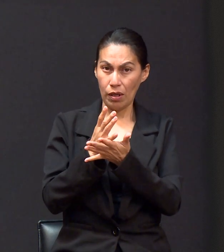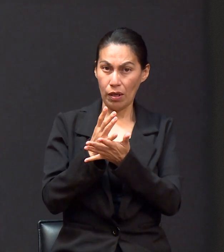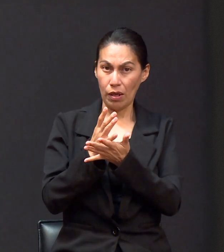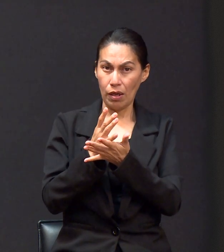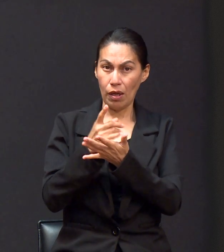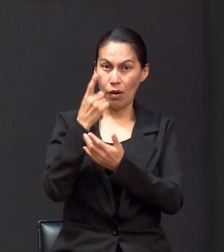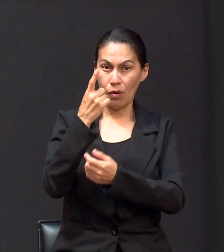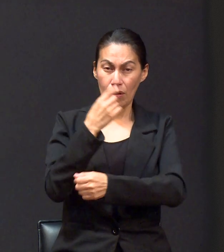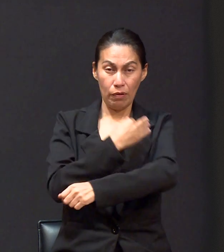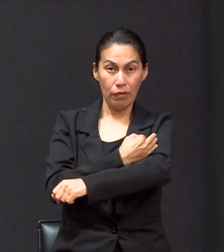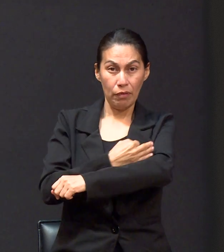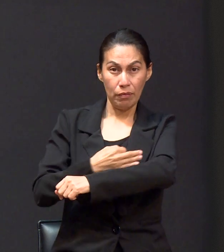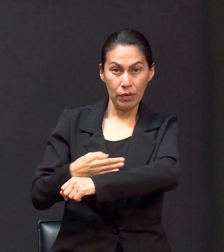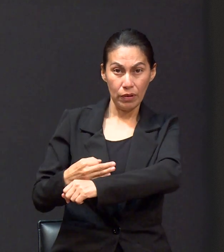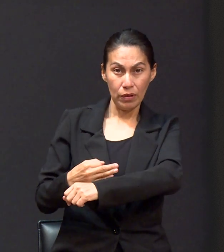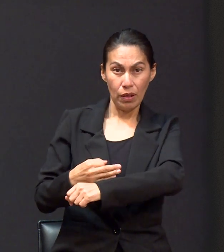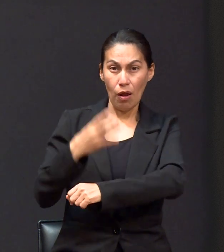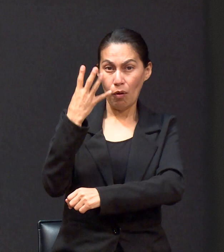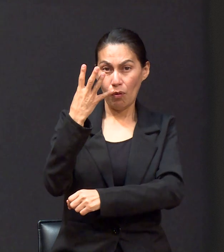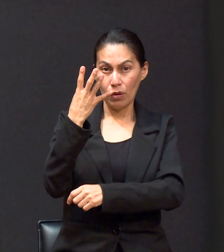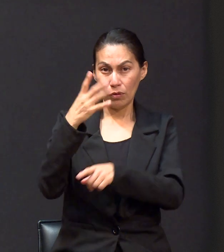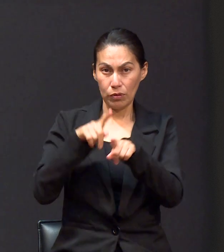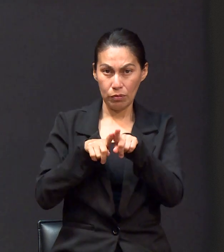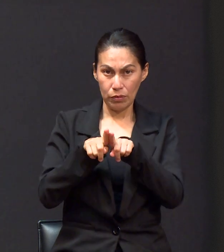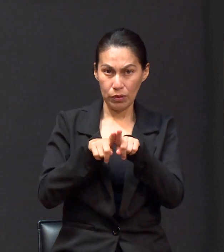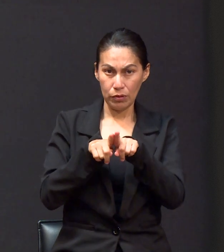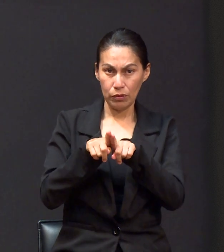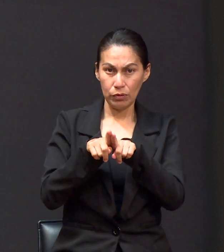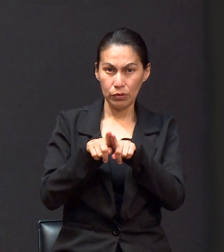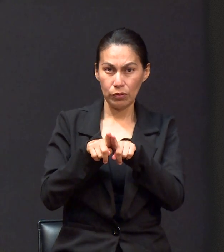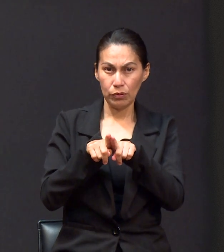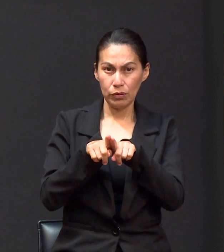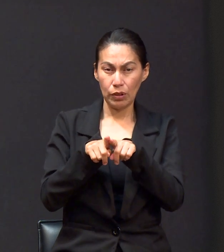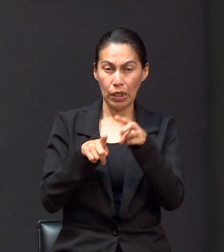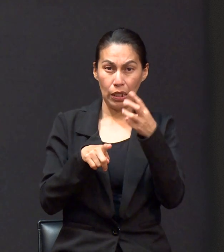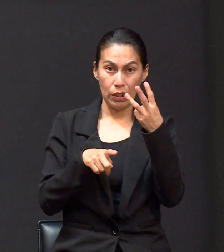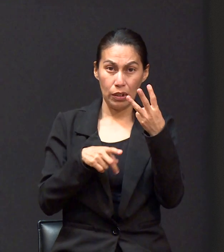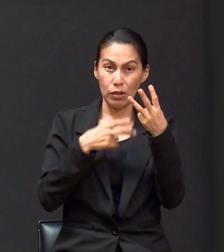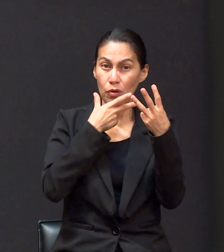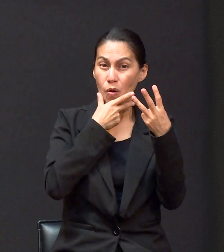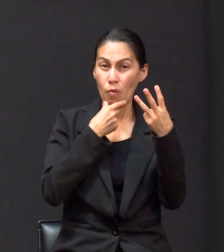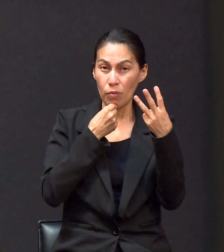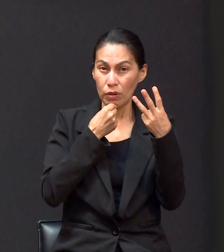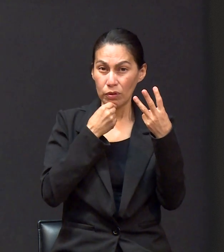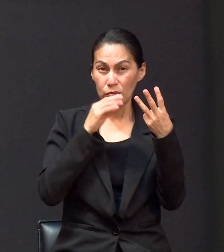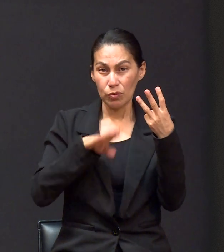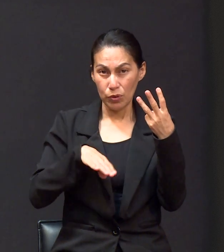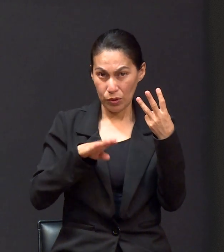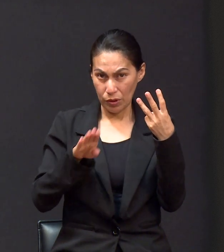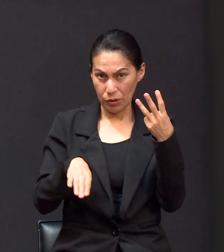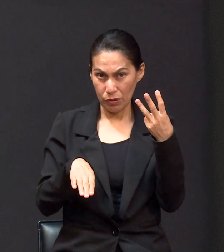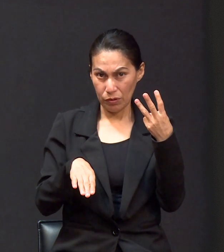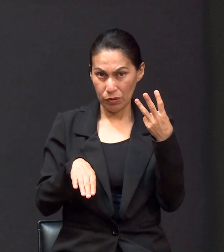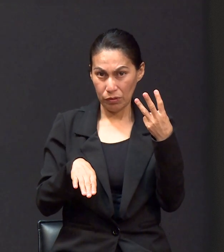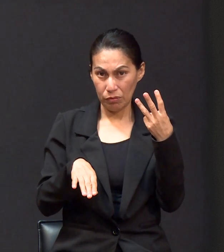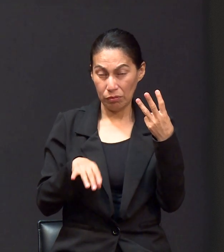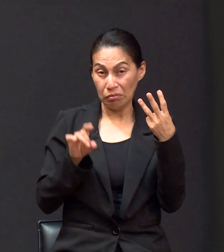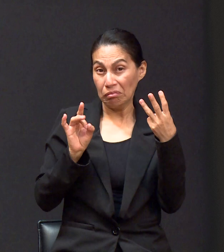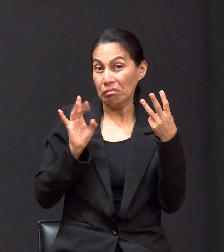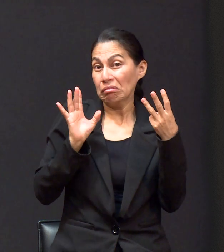que sobrevivió a una familia de cuatro hermanos. Mis tres hermanos